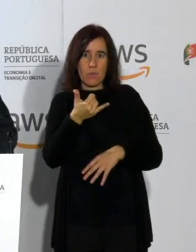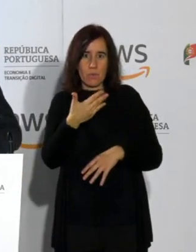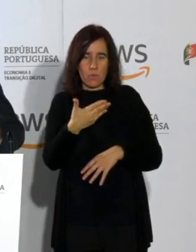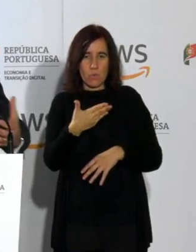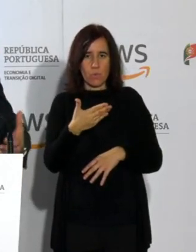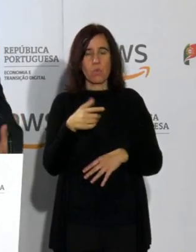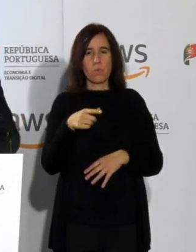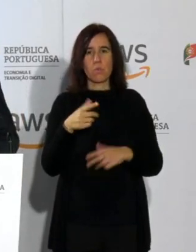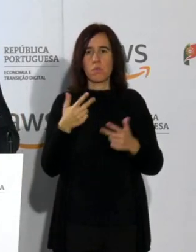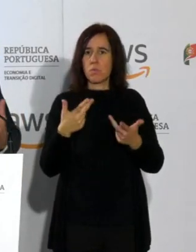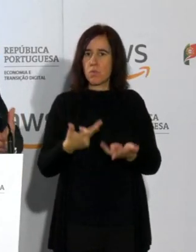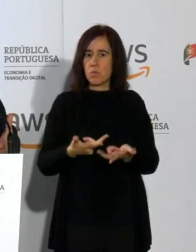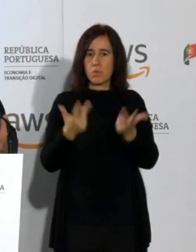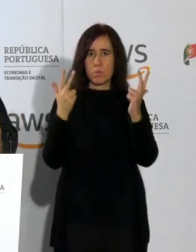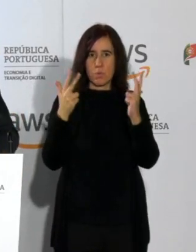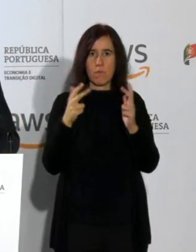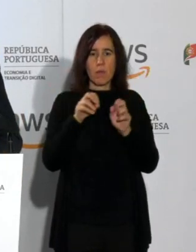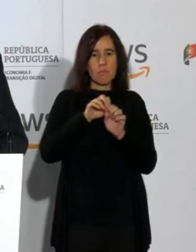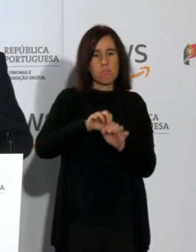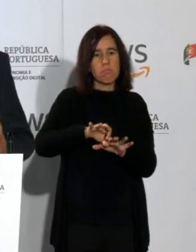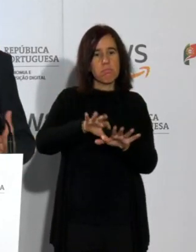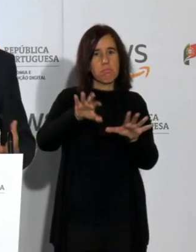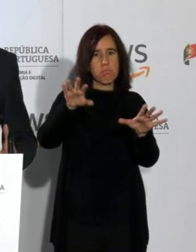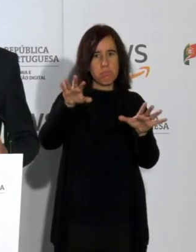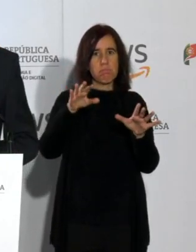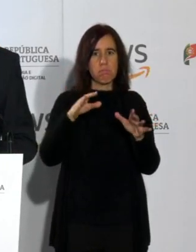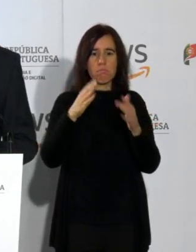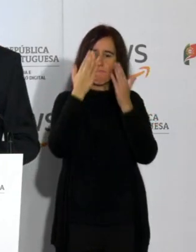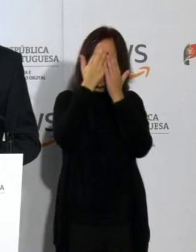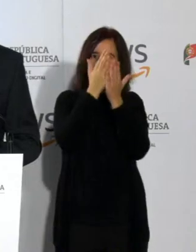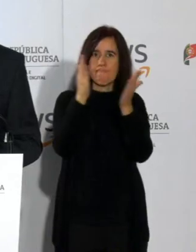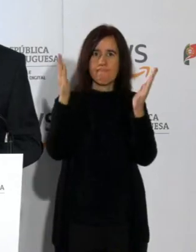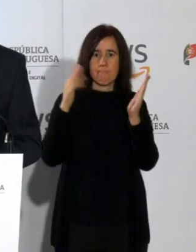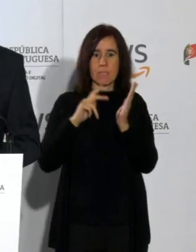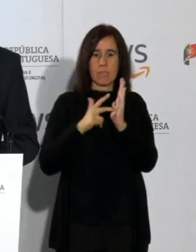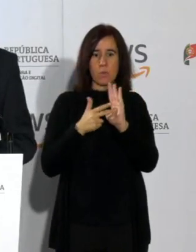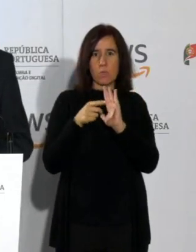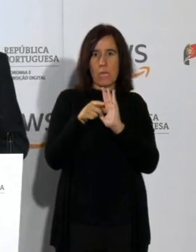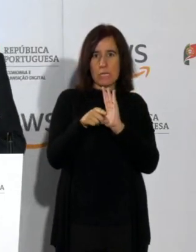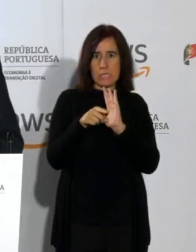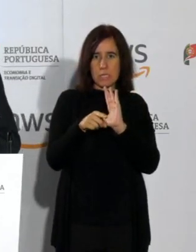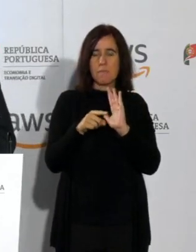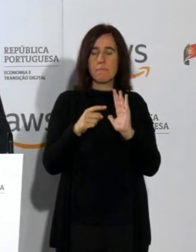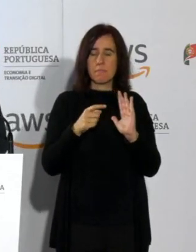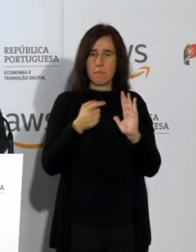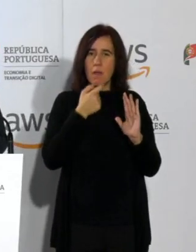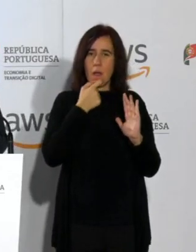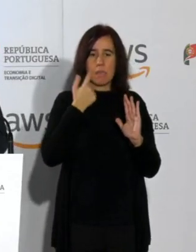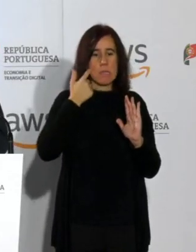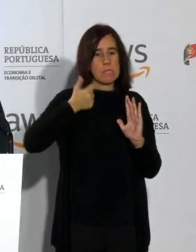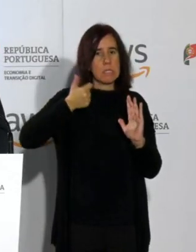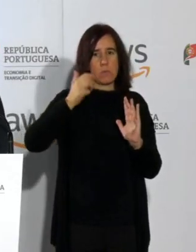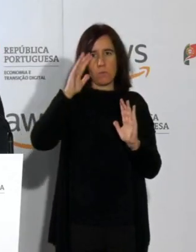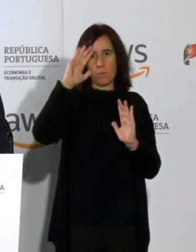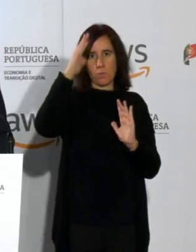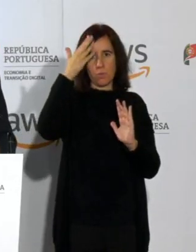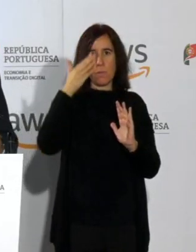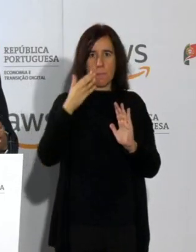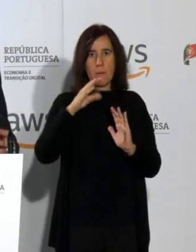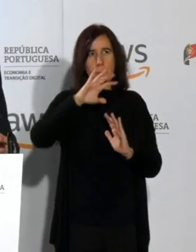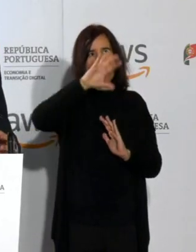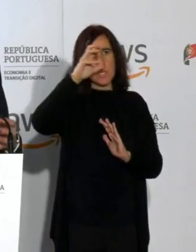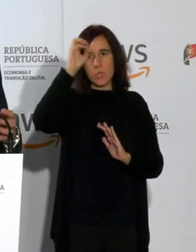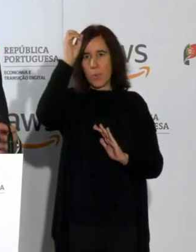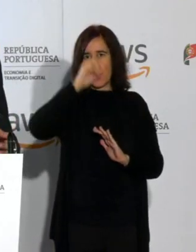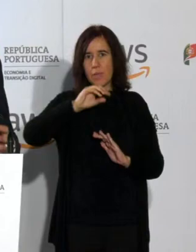a disponibilização, a disseminação, a democratização destas tecnologias será indispensável para que nenhum país,